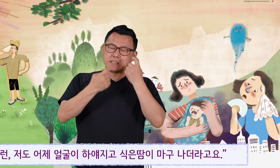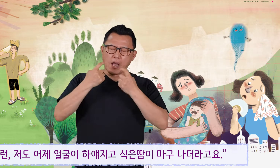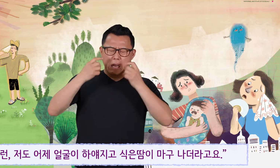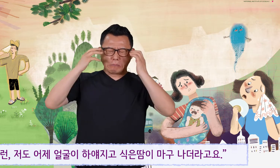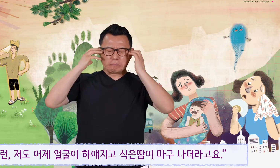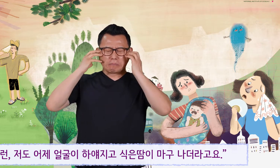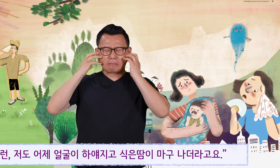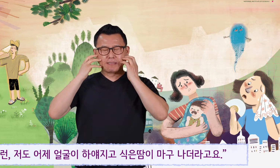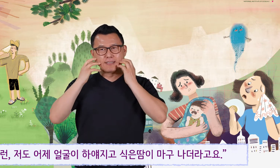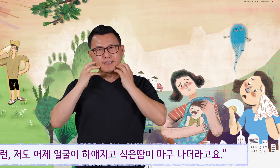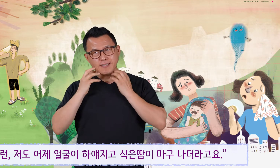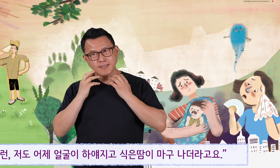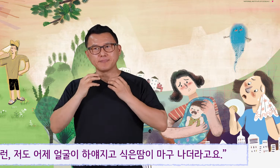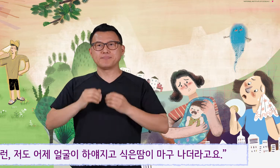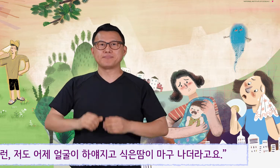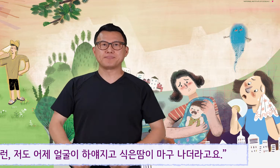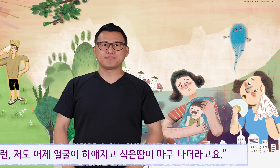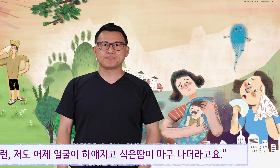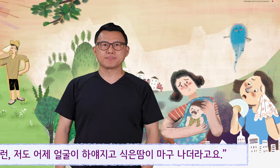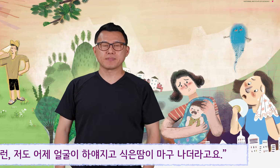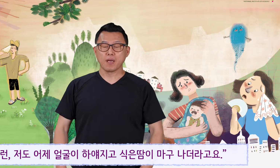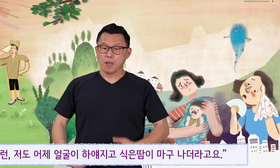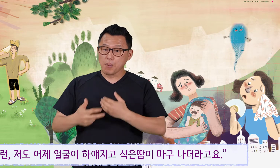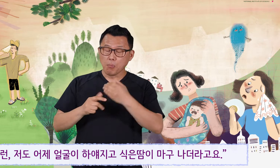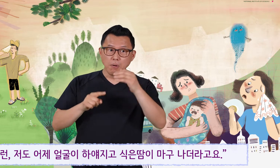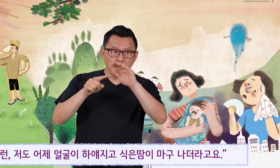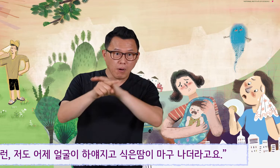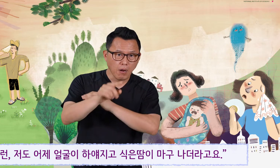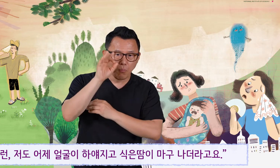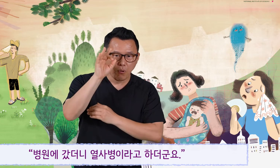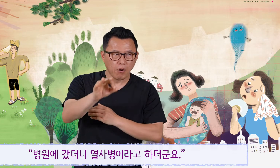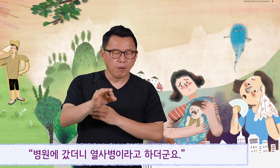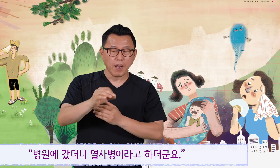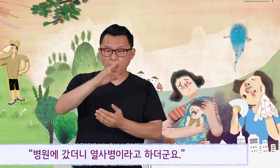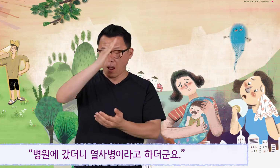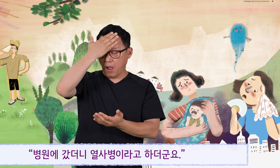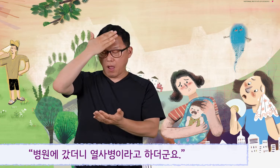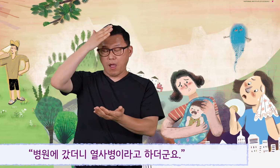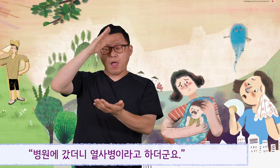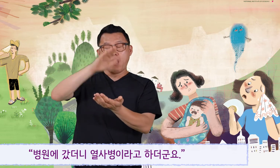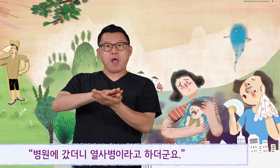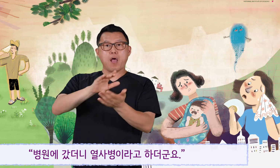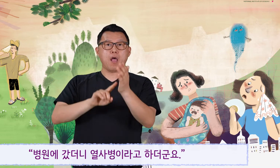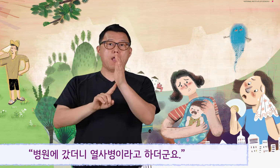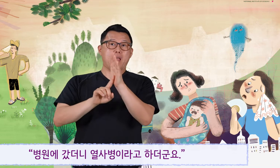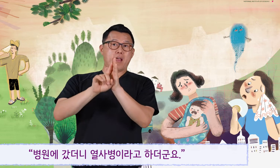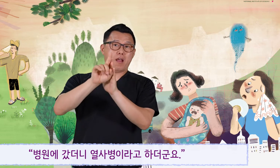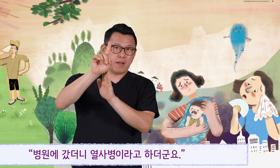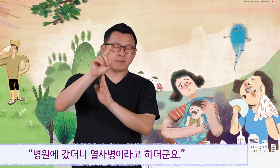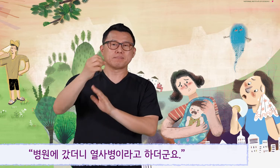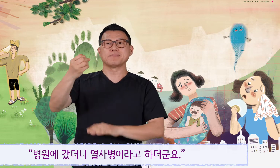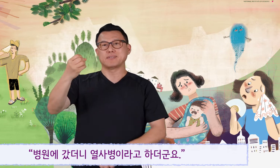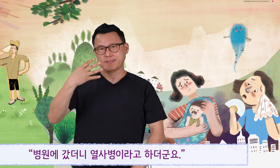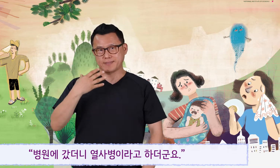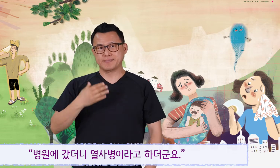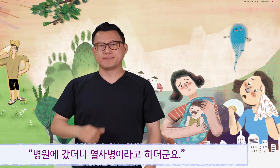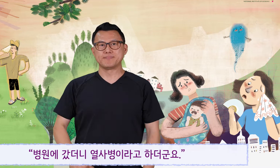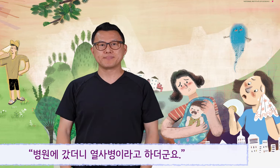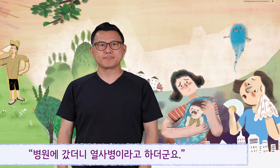어제 얼굴이 하얘지고 식은땀이 마구 나더라고요. 병원에 갔더니